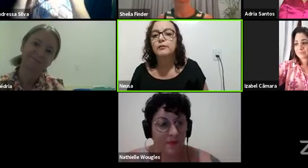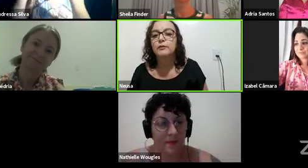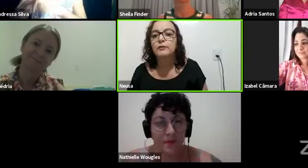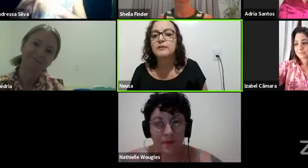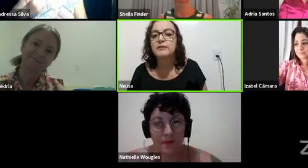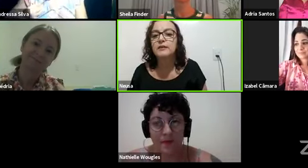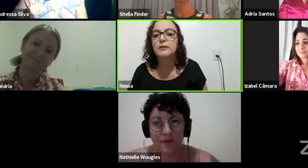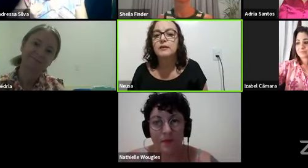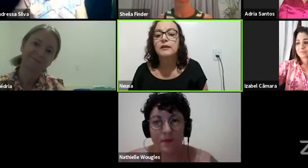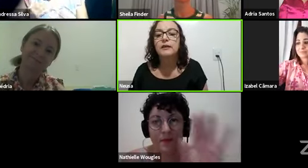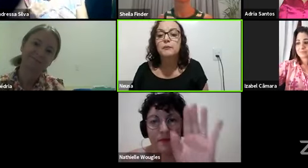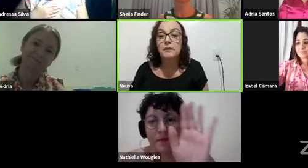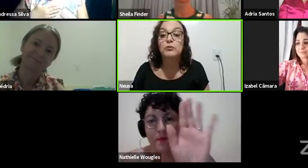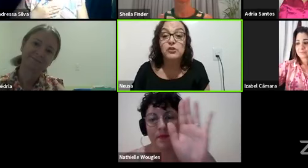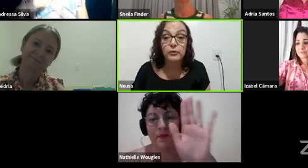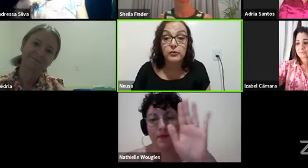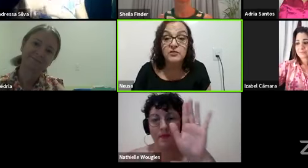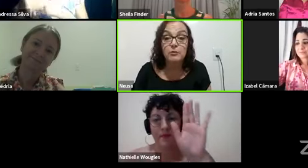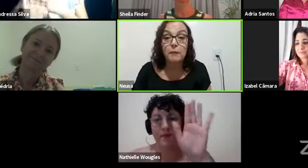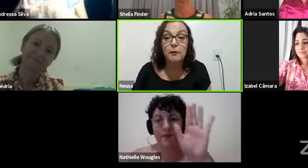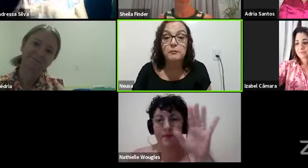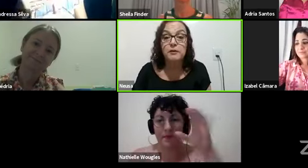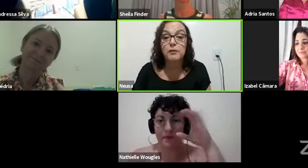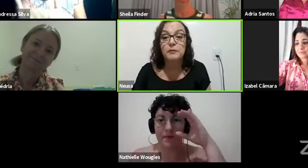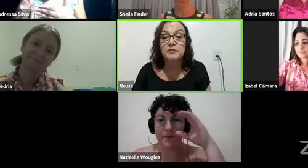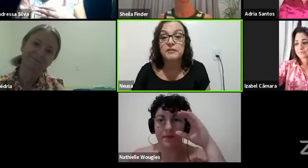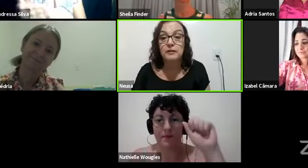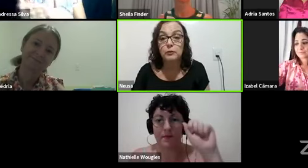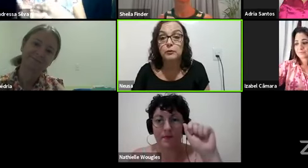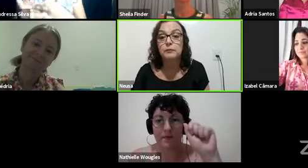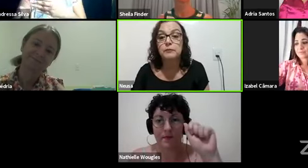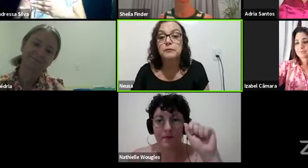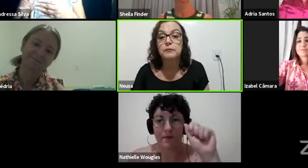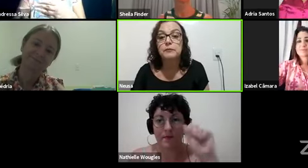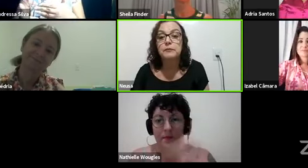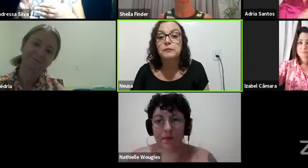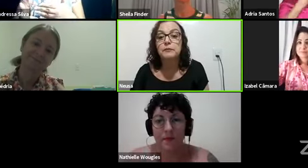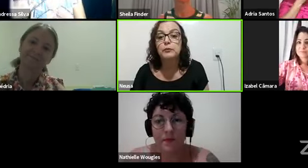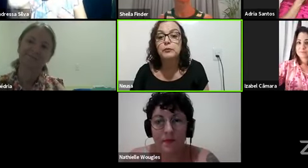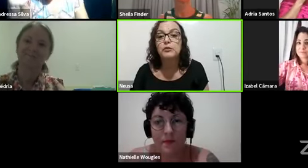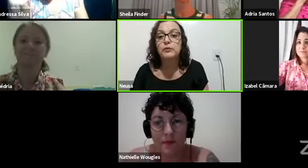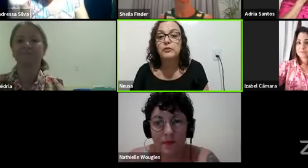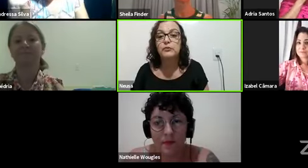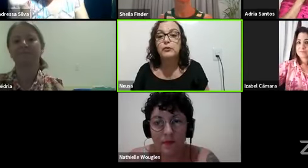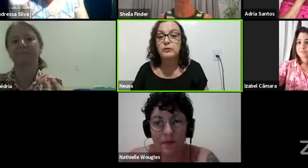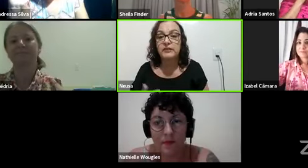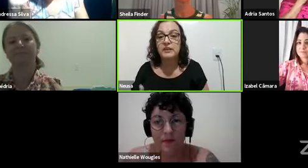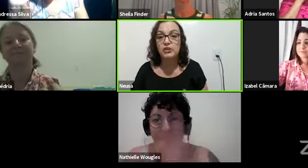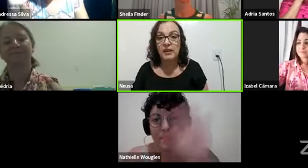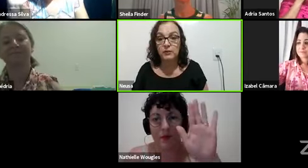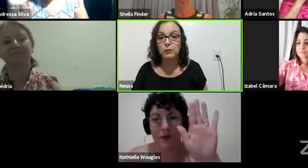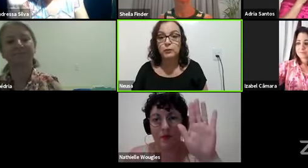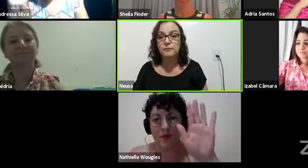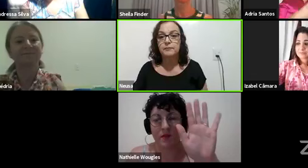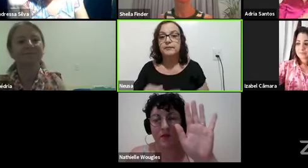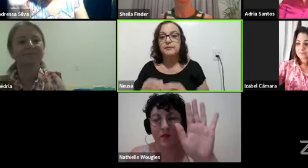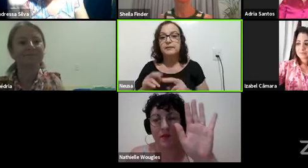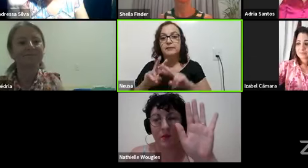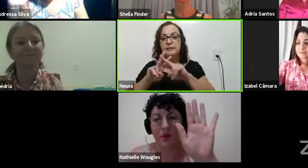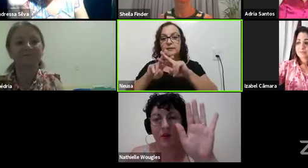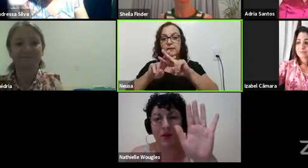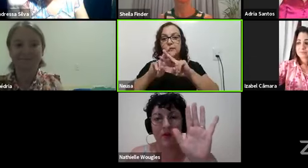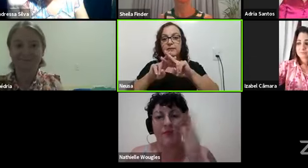está travando, eu não consigo. Mas foi difícil o papel da minha formação. Foi difícil, foi um trajeto.